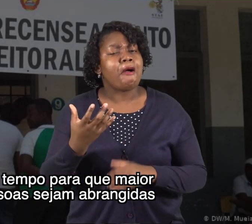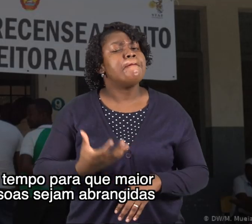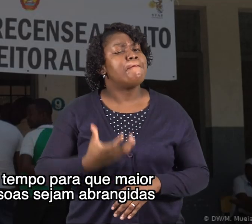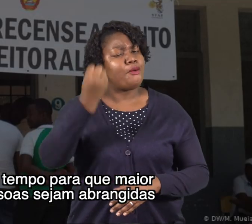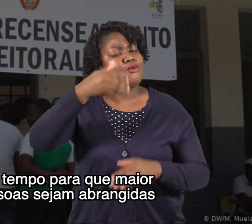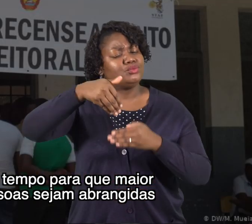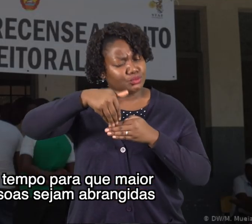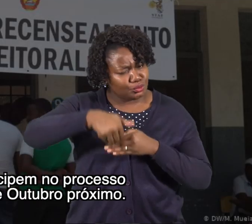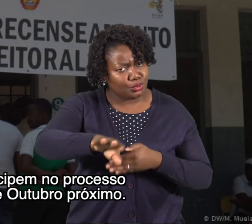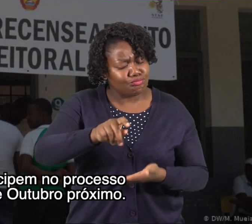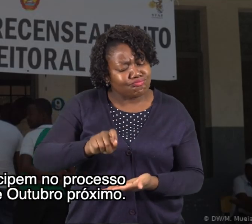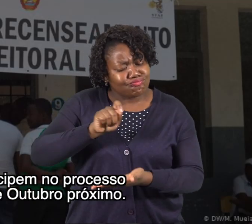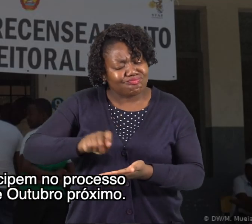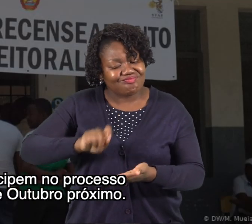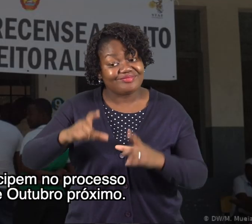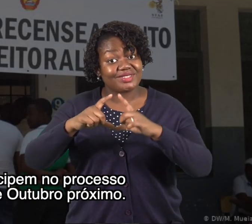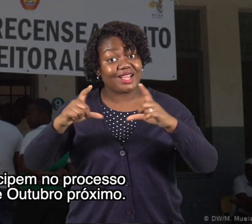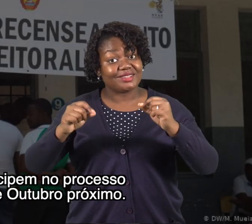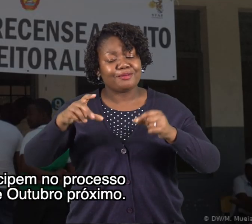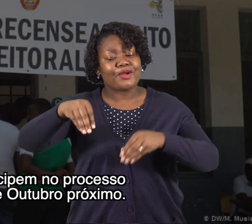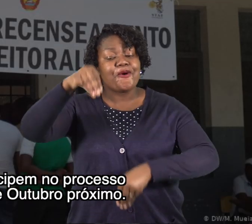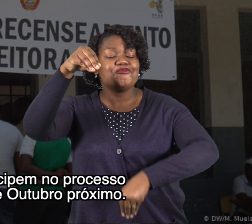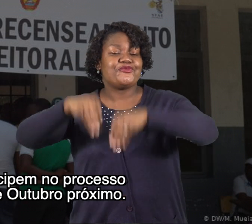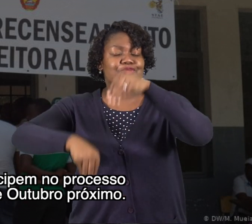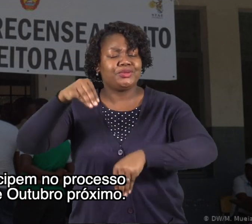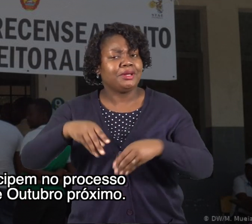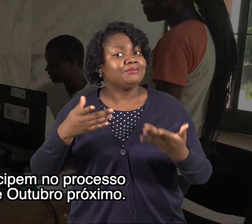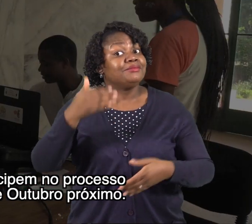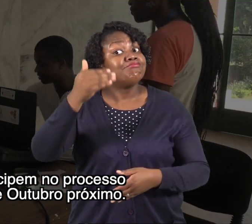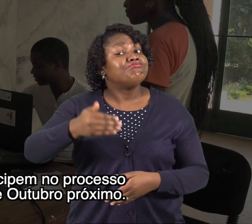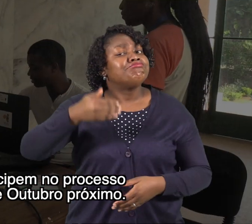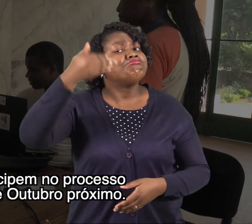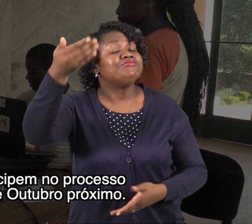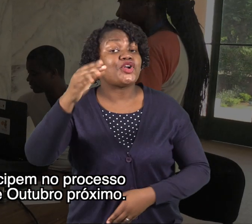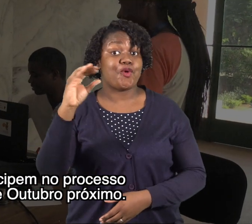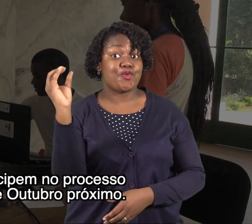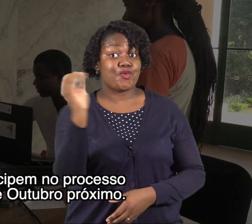sejam abrangidas e que participem no processo eleitoral de outubro próximo.